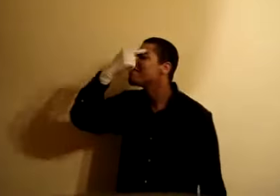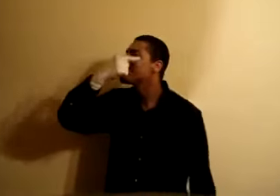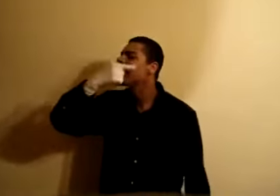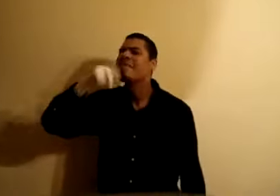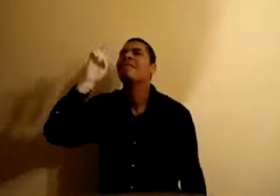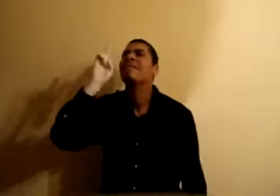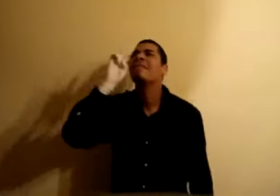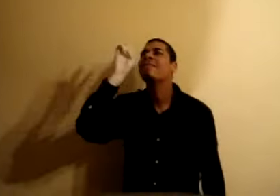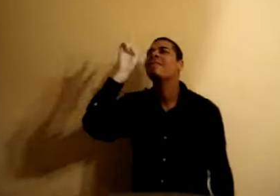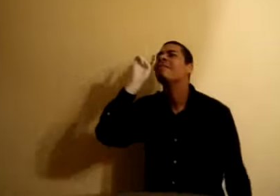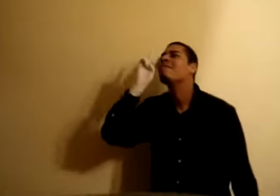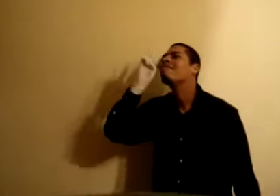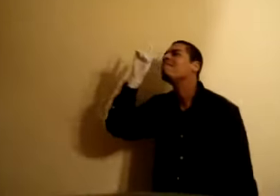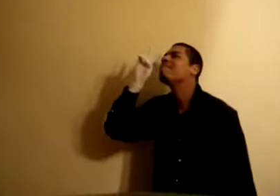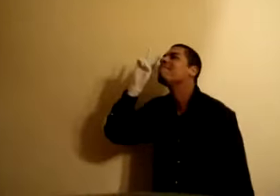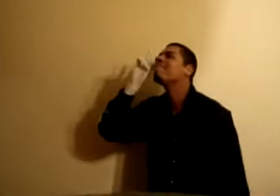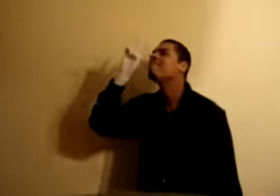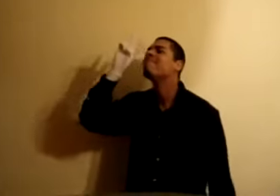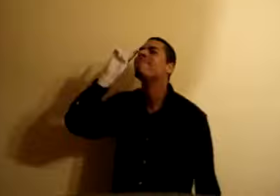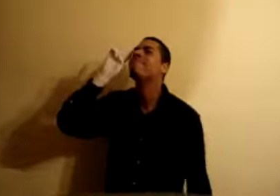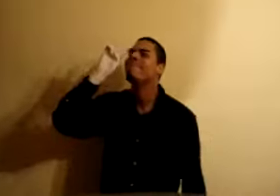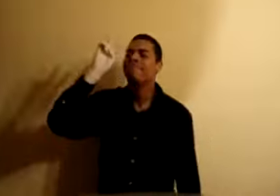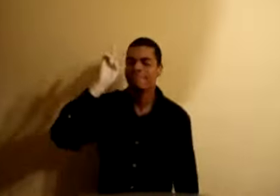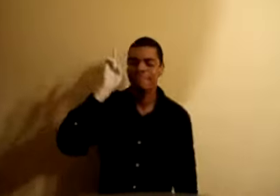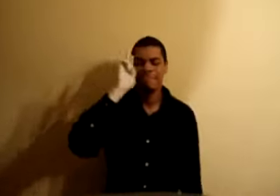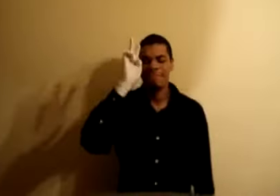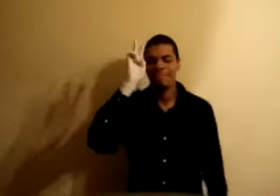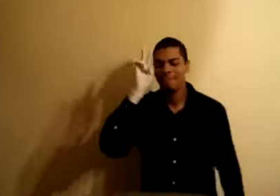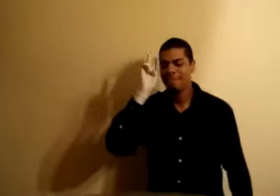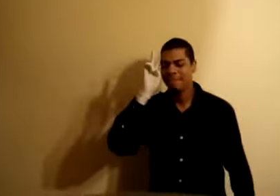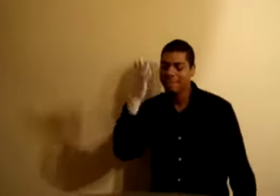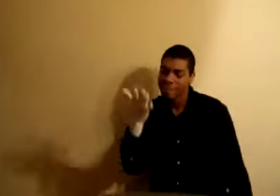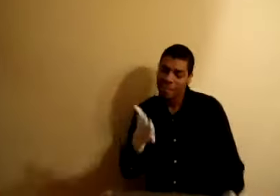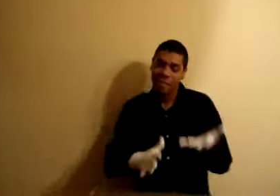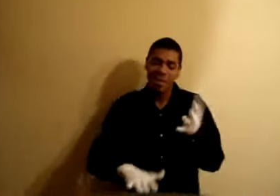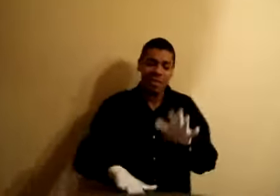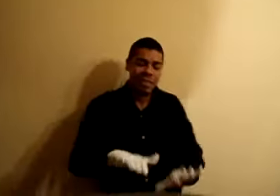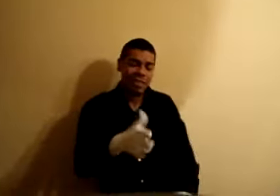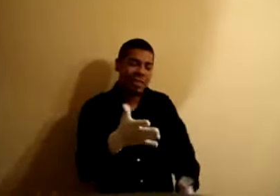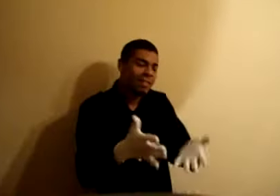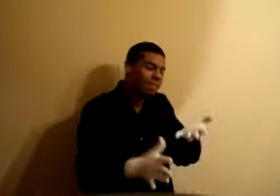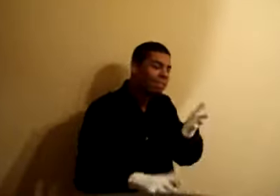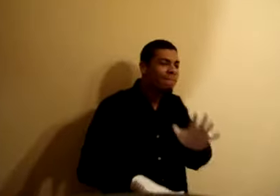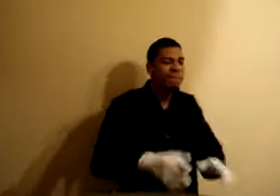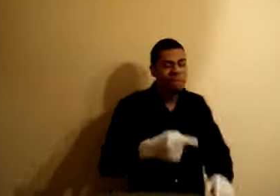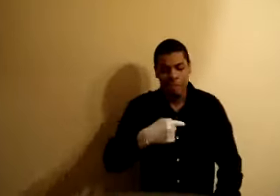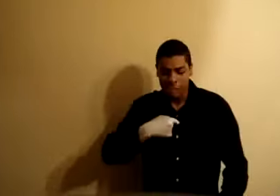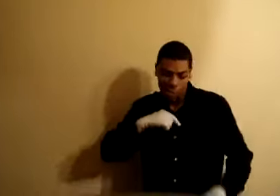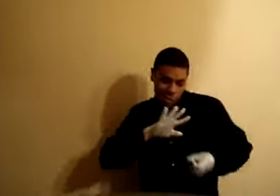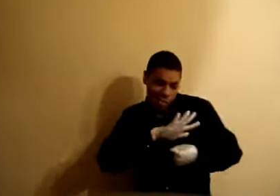levam além do que pensei. Se às vezes me escondo em